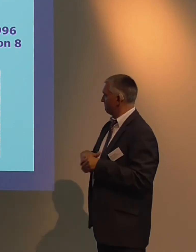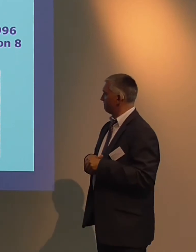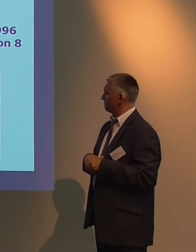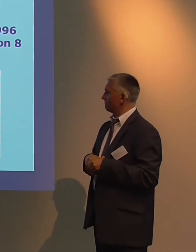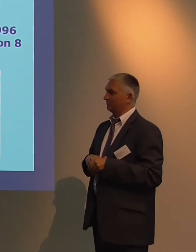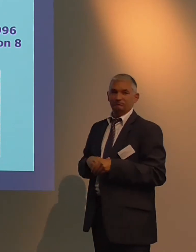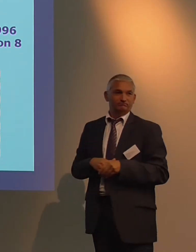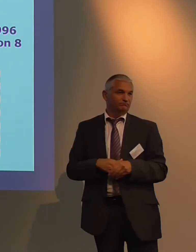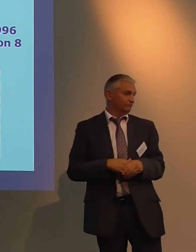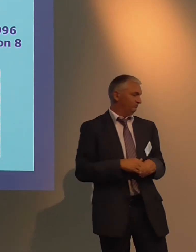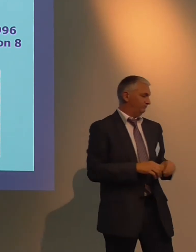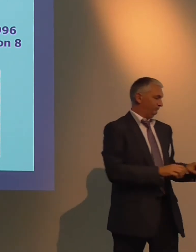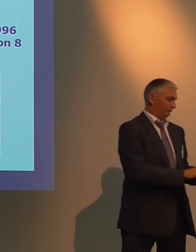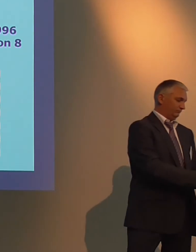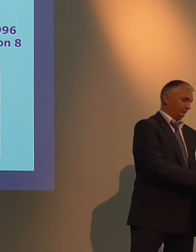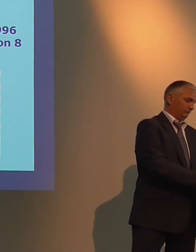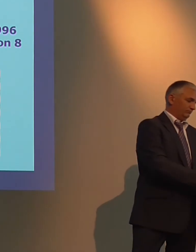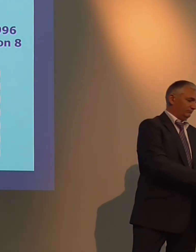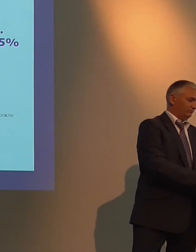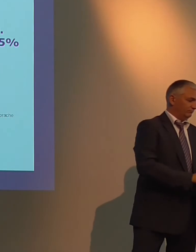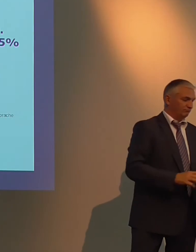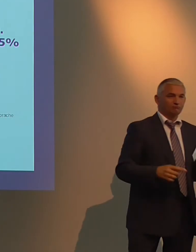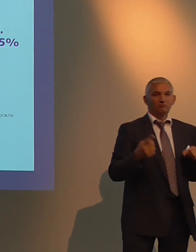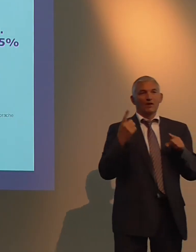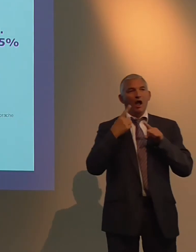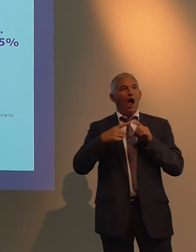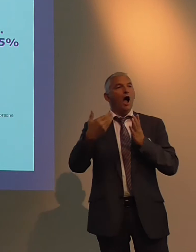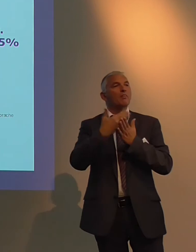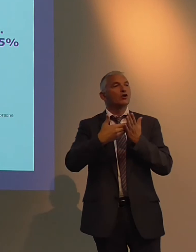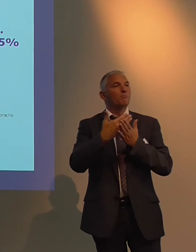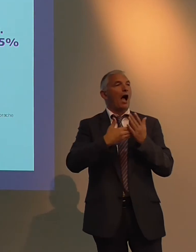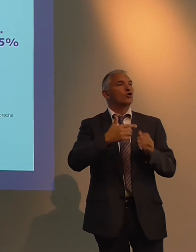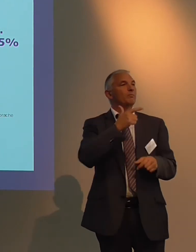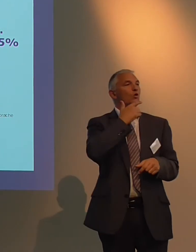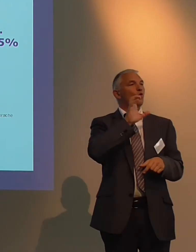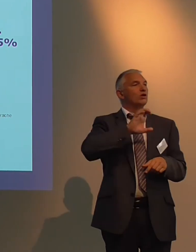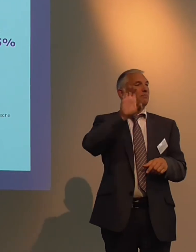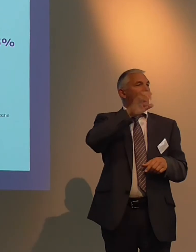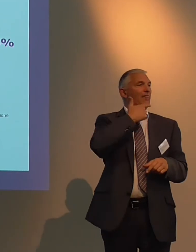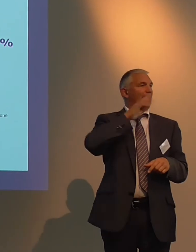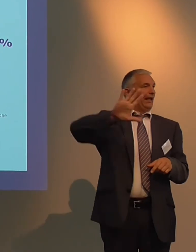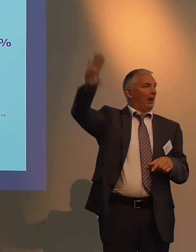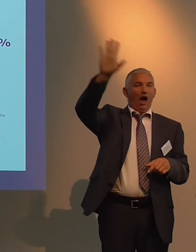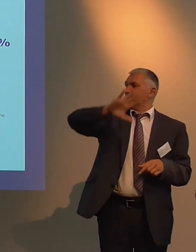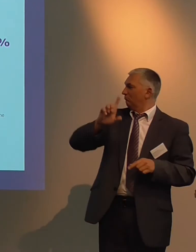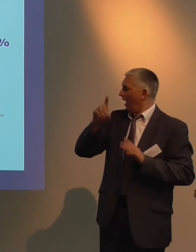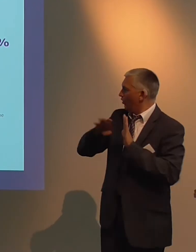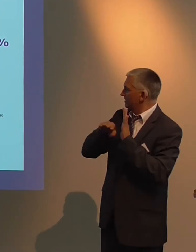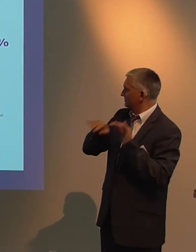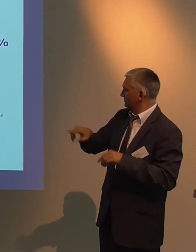und auch verpflichtend. Und wir haben hier eine Quote von 100%. Wenn man jetzt nach England schaut,